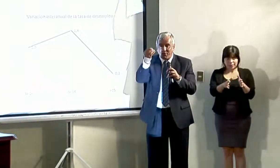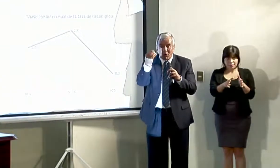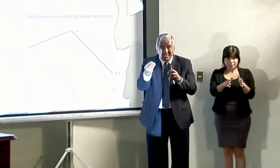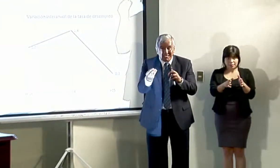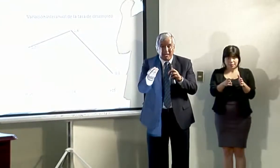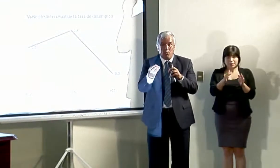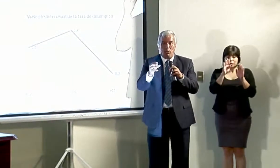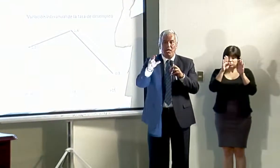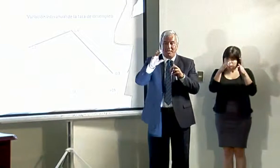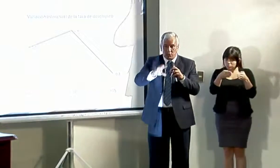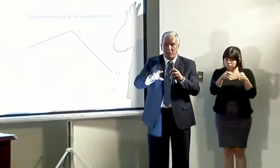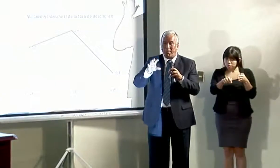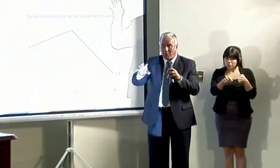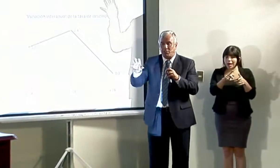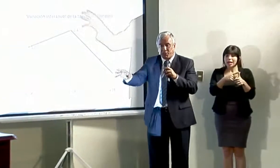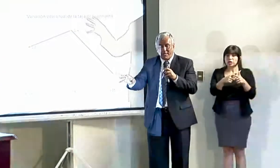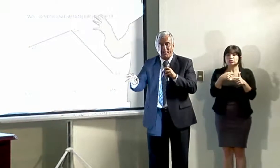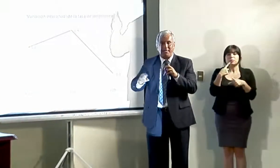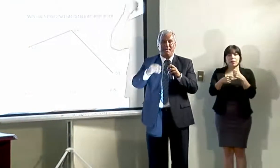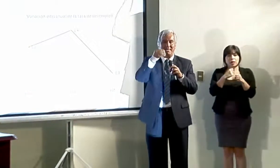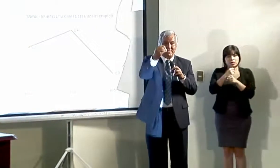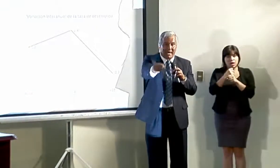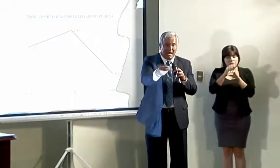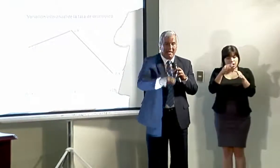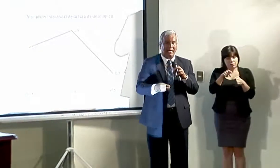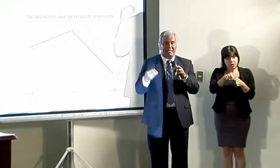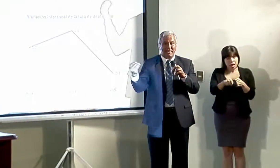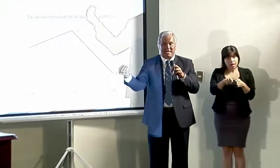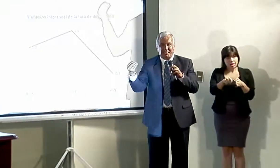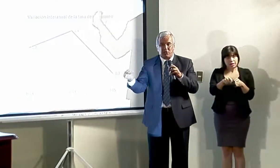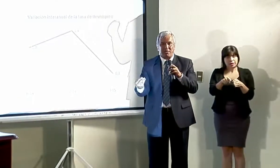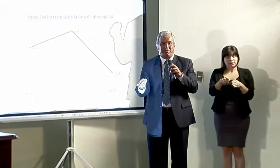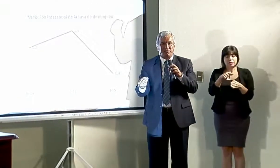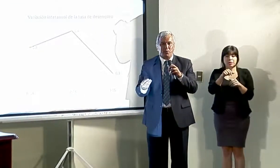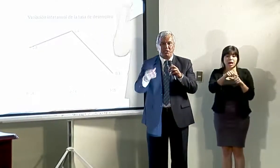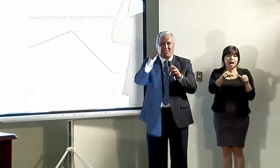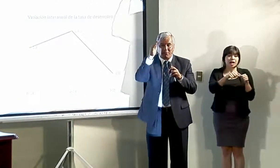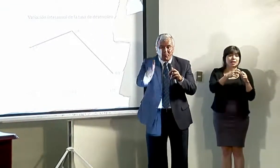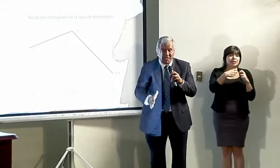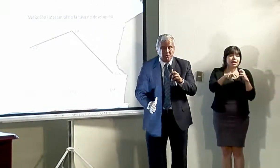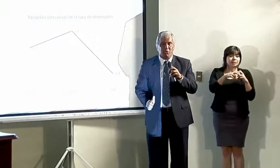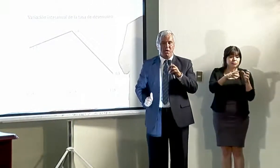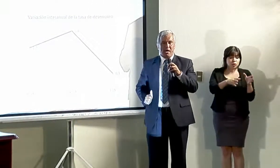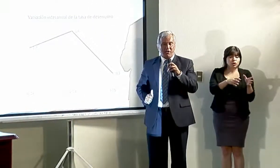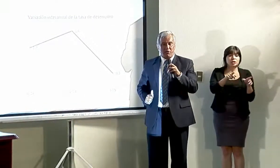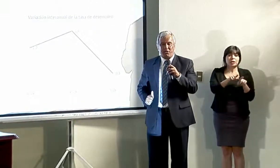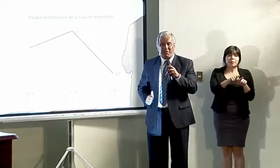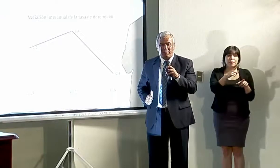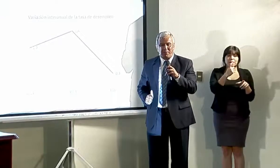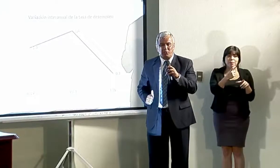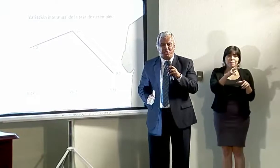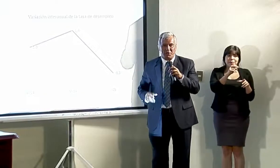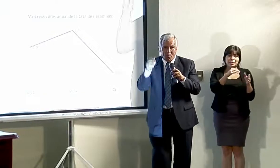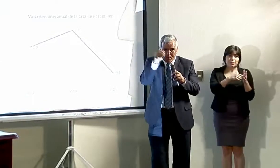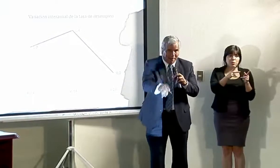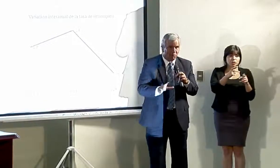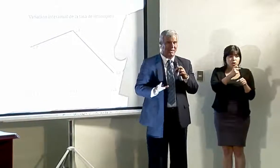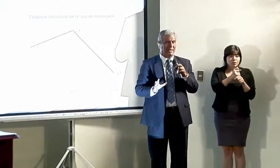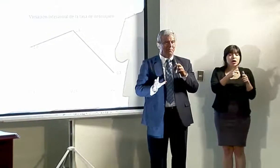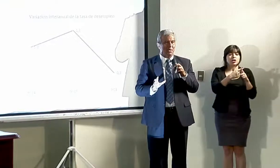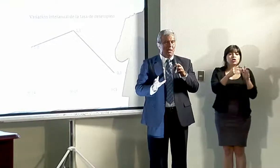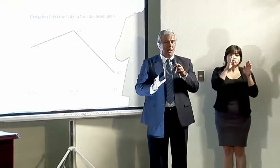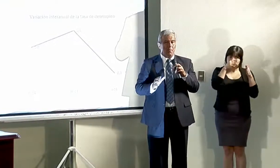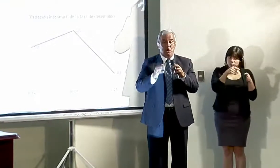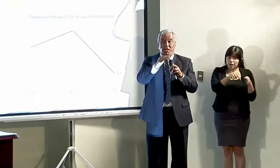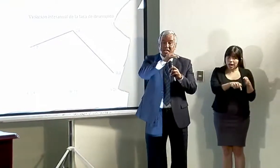Bueno, si está focalizado, entonces vamos a trabajar ahí. Está en este sector que se llama transporte, estamos perdiendo alrededor de 20.000 puestos de trabajo, vamos